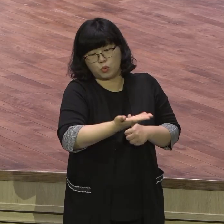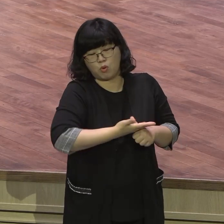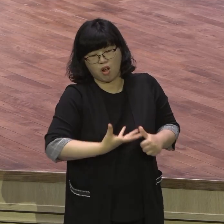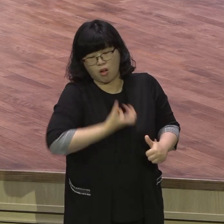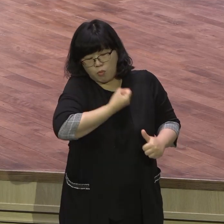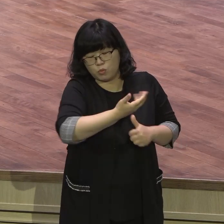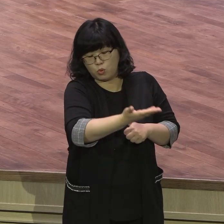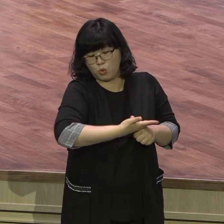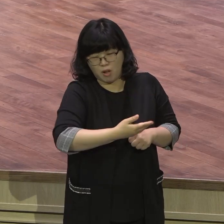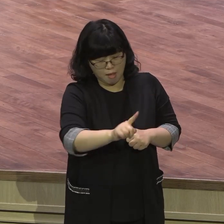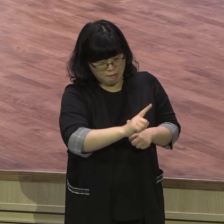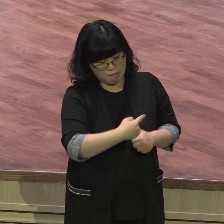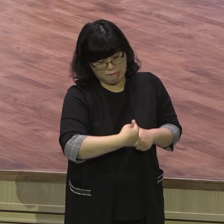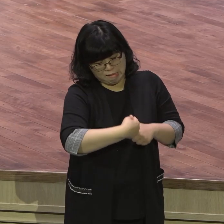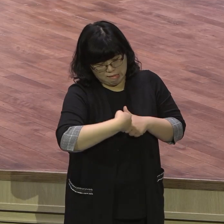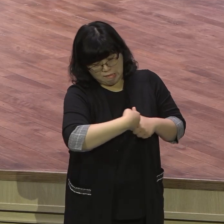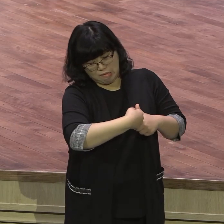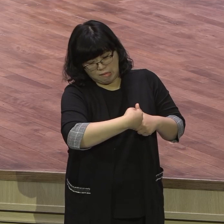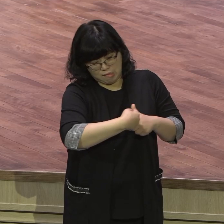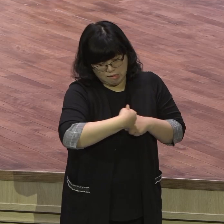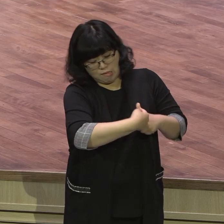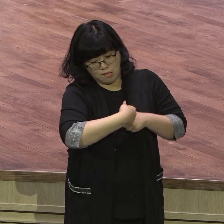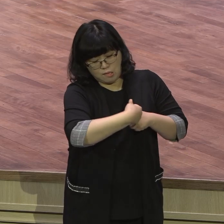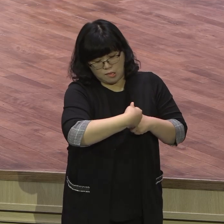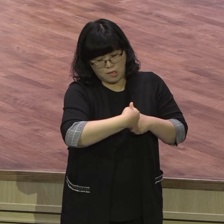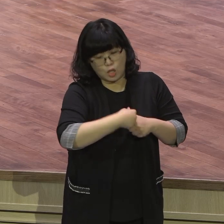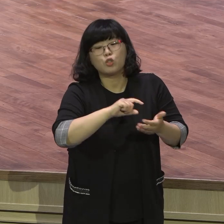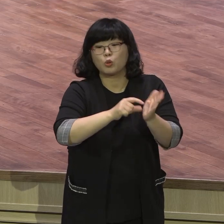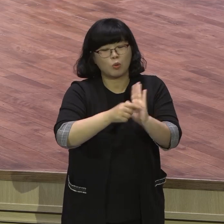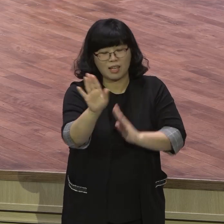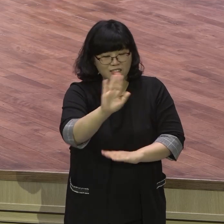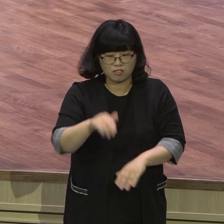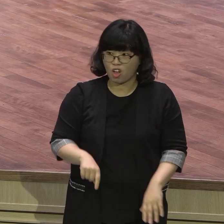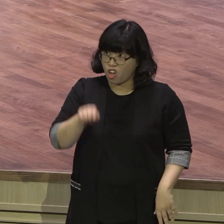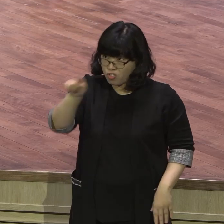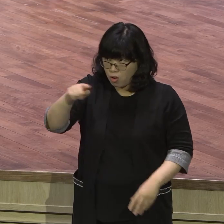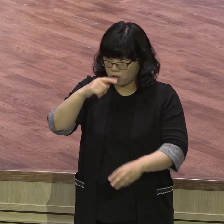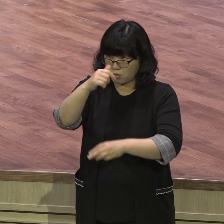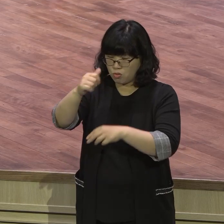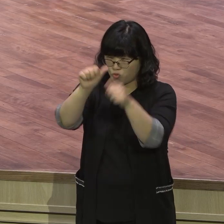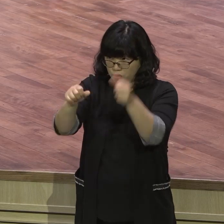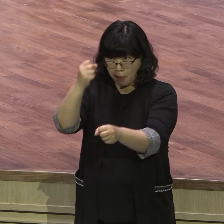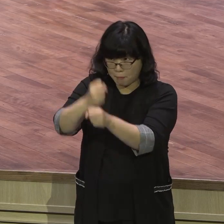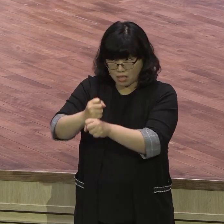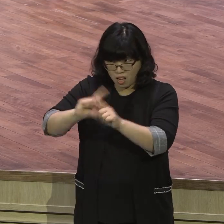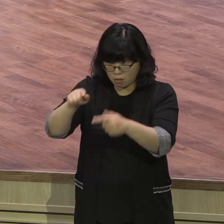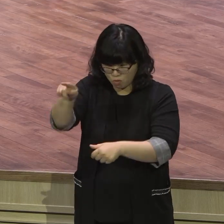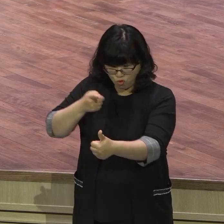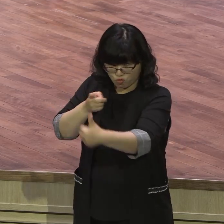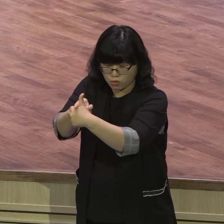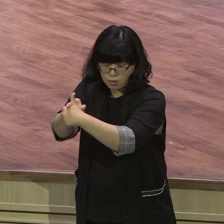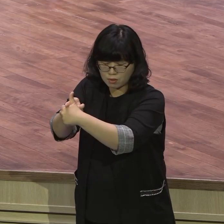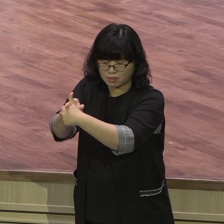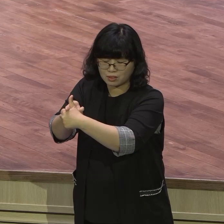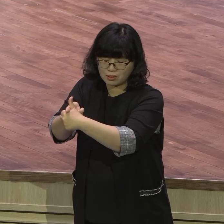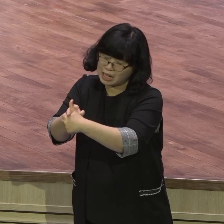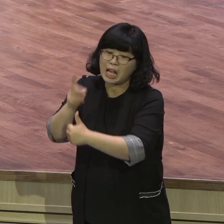독촉 정도 아니 그냥 말로 죽이겠다는 겁니다. 이렇게 살벌 나오니까 어쩔 수 없잖아요.